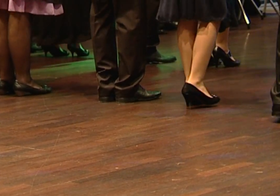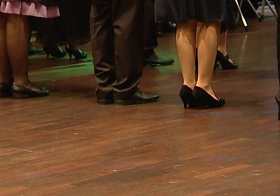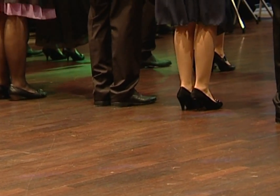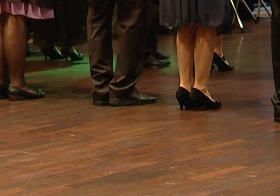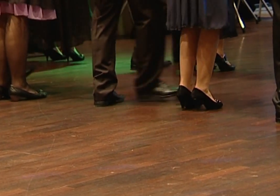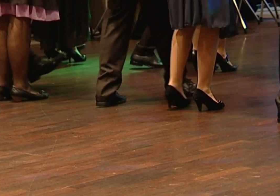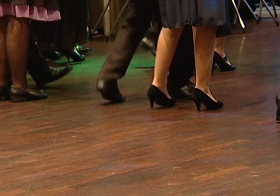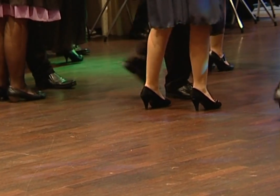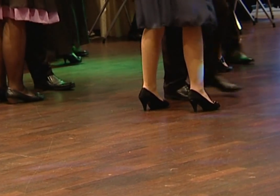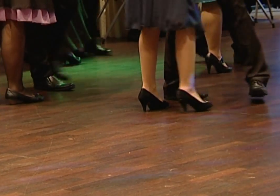Plesalci.